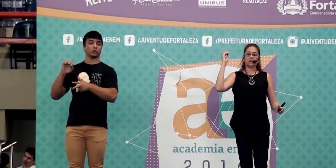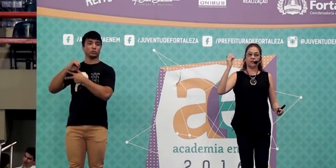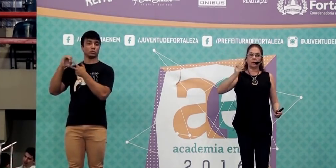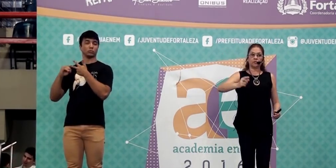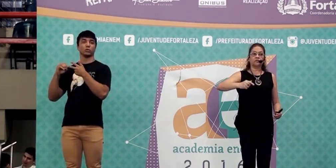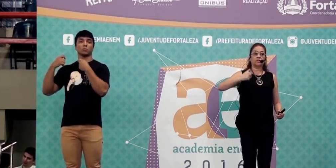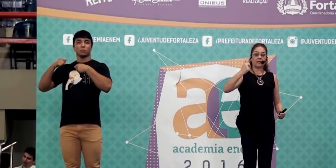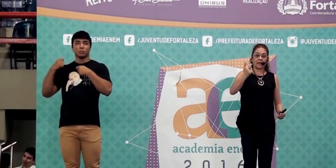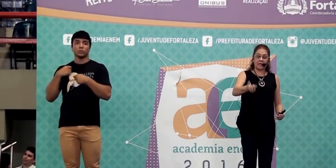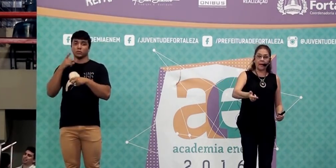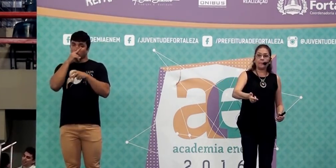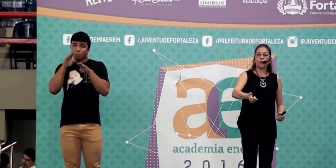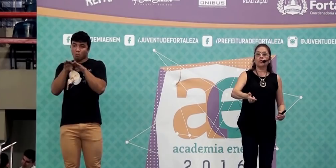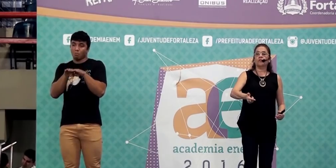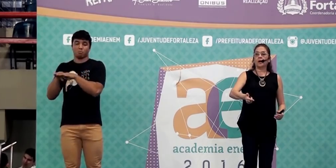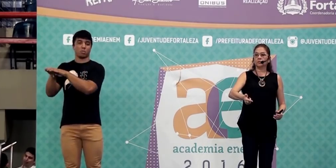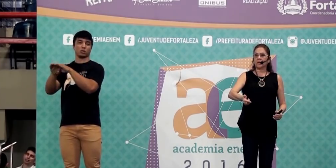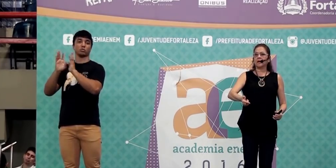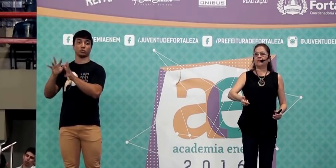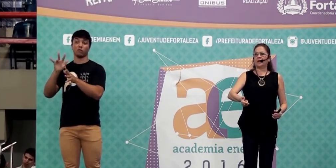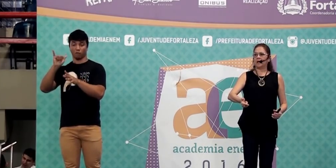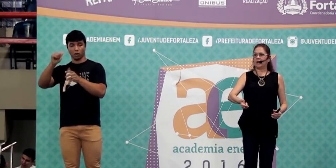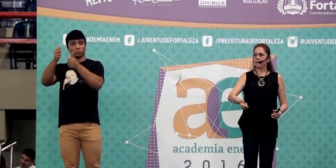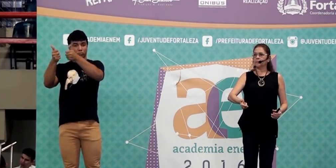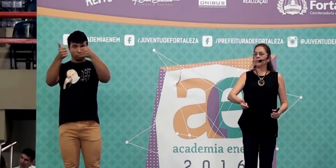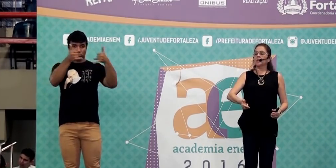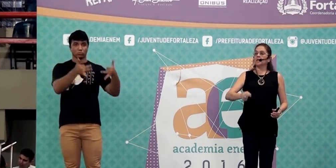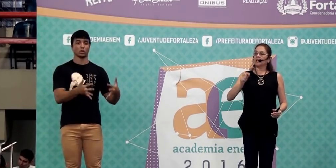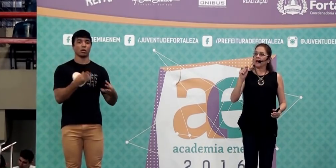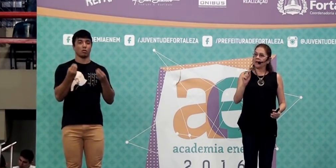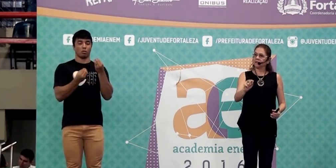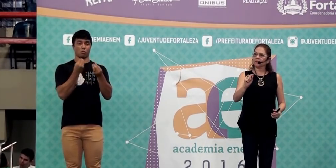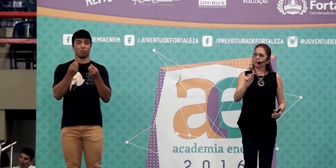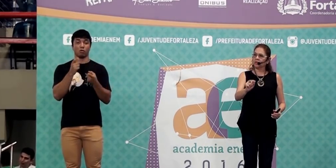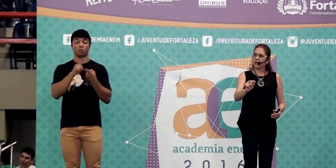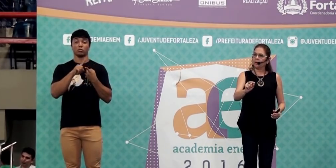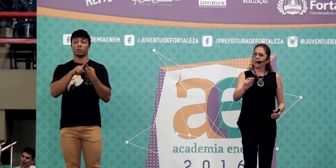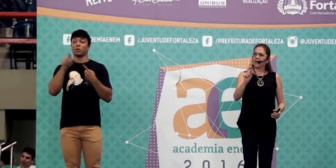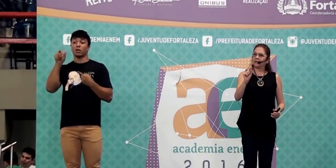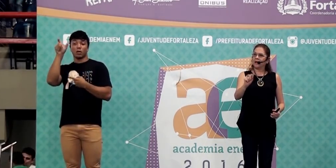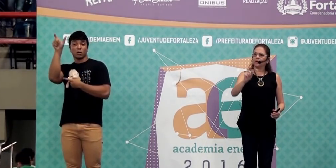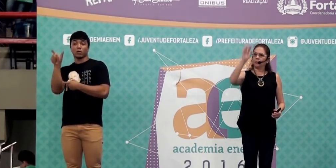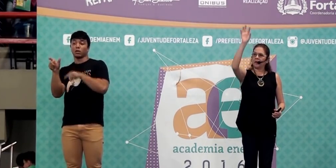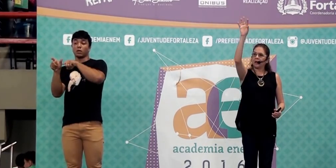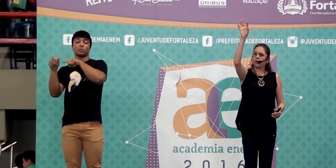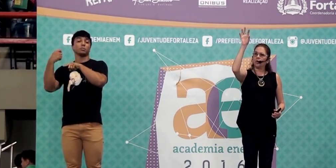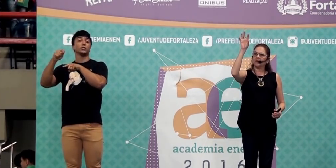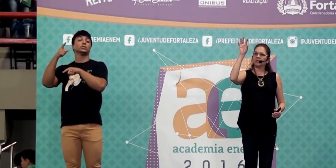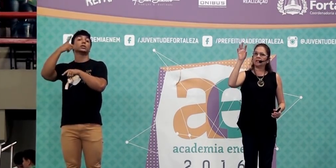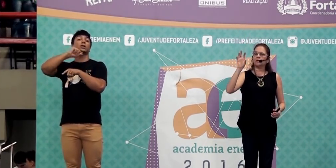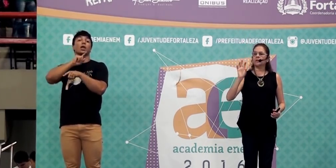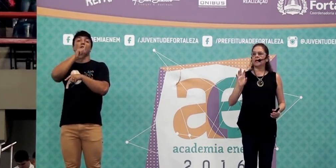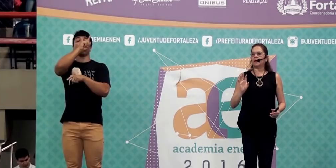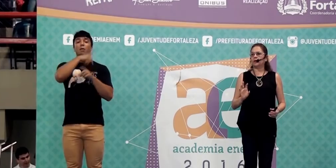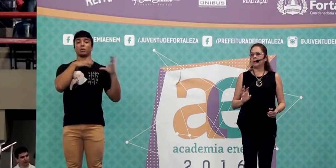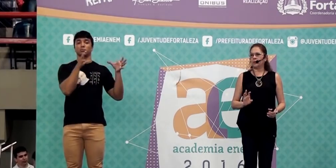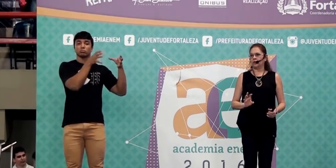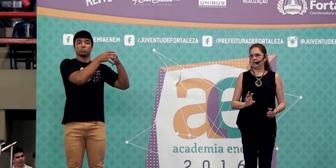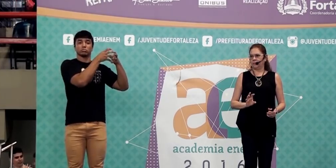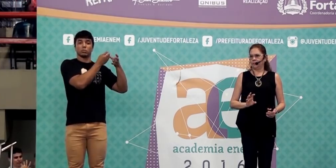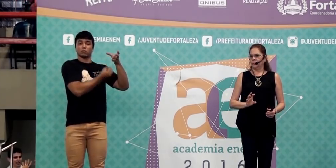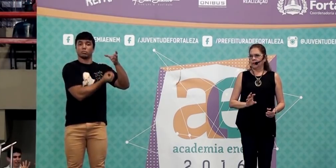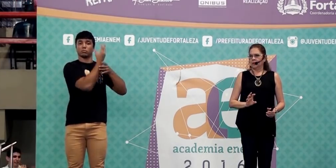que nós vamos, daqui a pouco, voltar a falar, e que esse modelo é dado pela comissão que